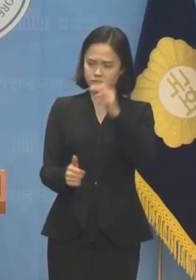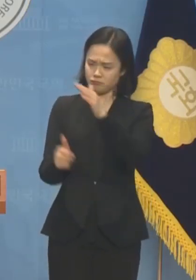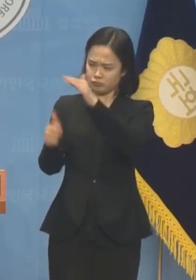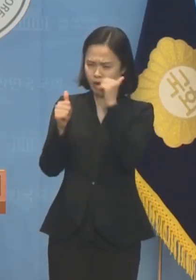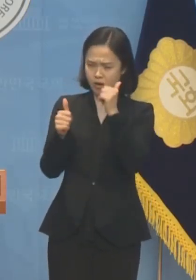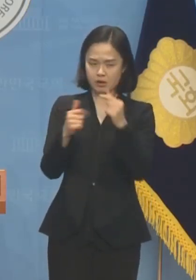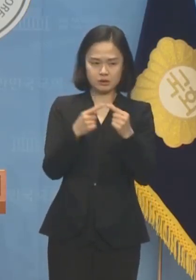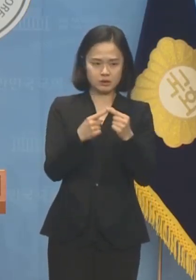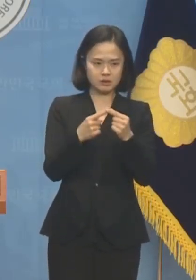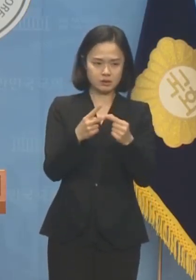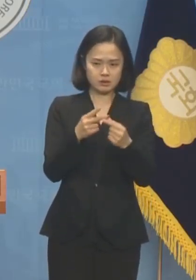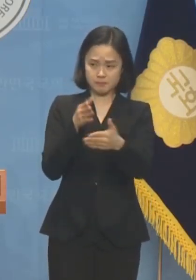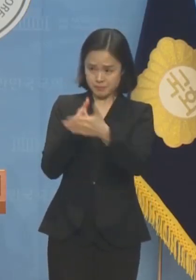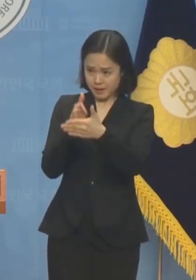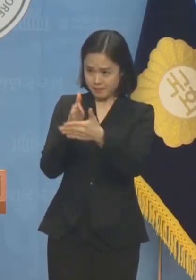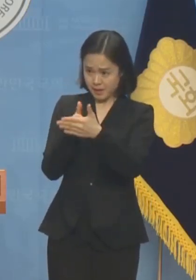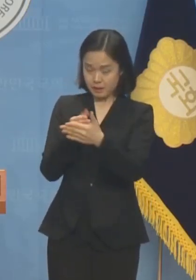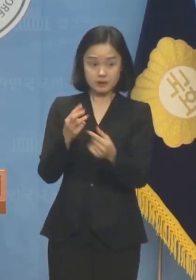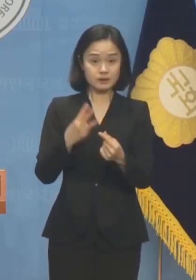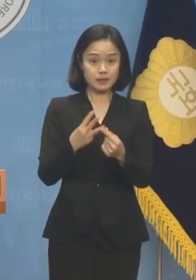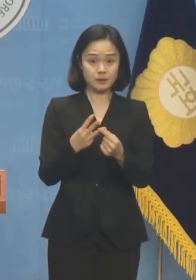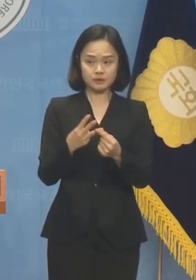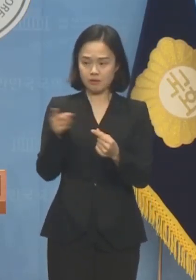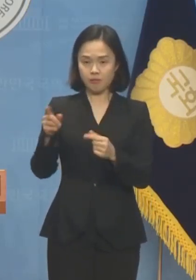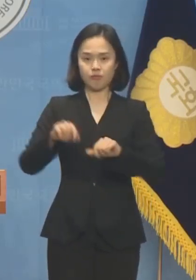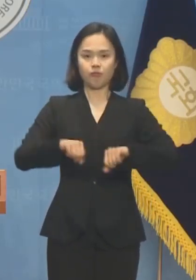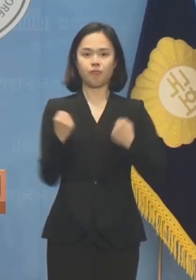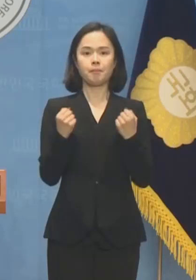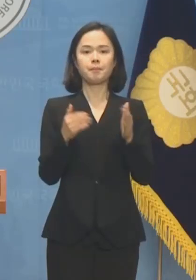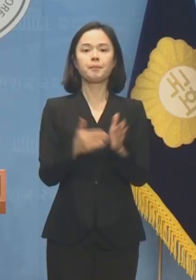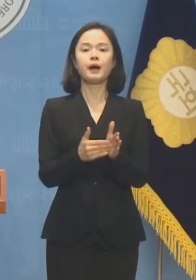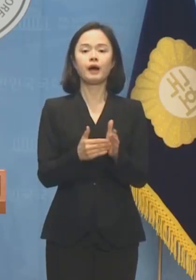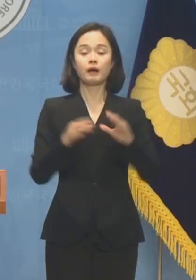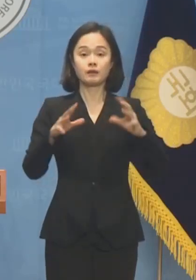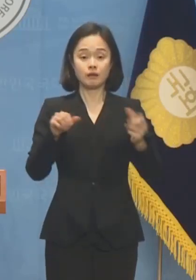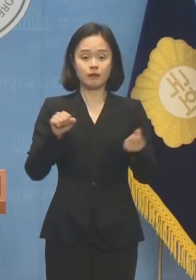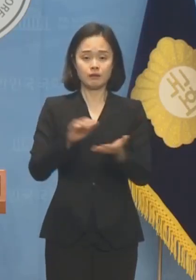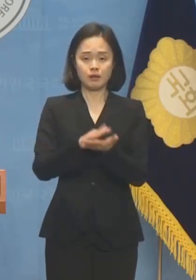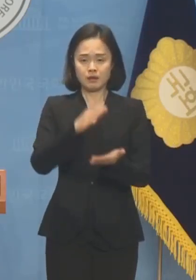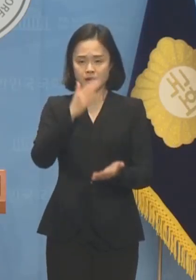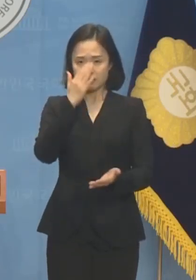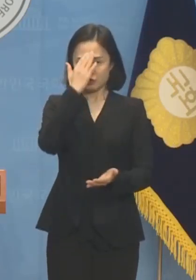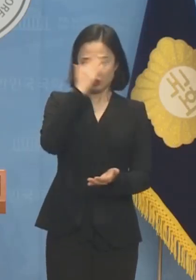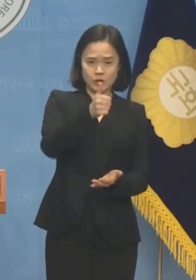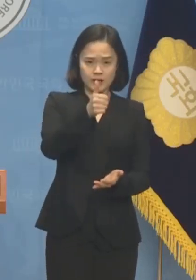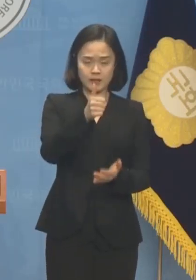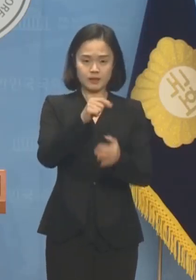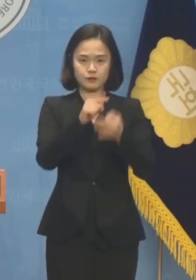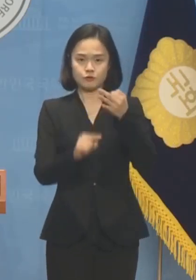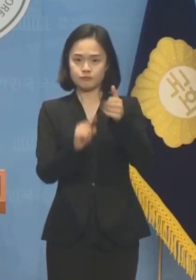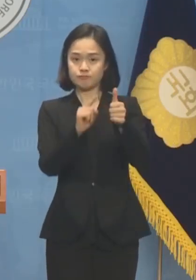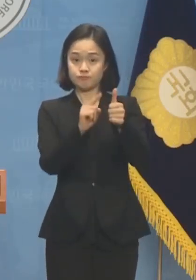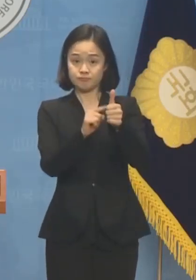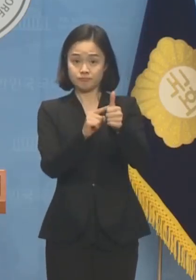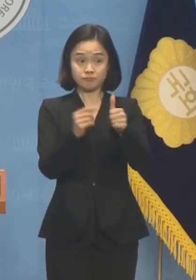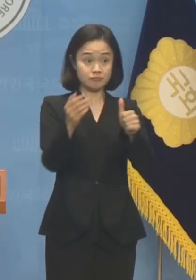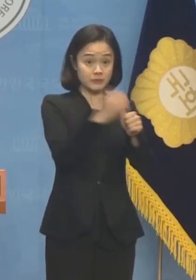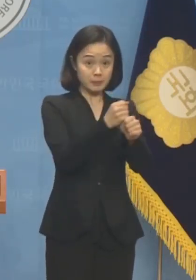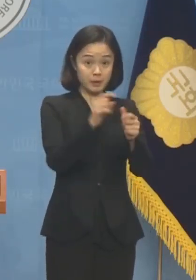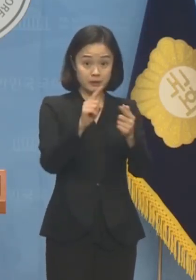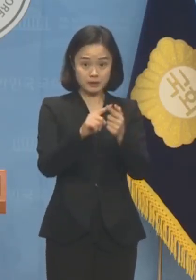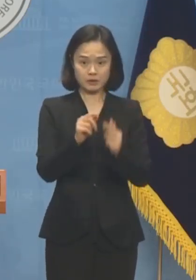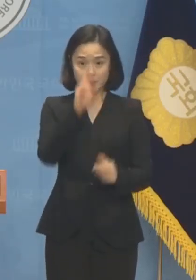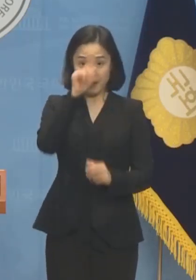응했습니다. 그동안 내란 숙의 윤석열 체포영장 집행을 육탄 저지하고